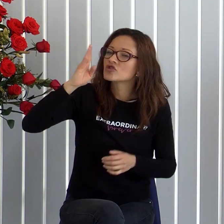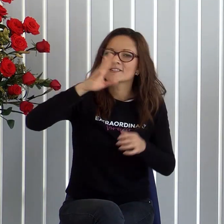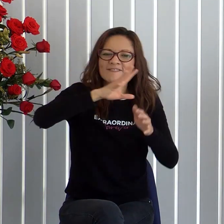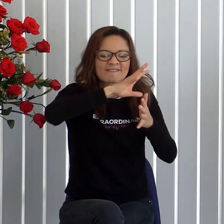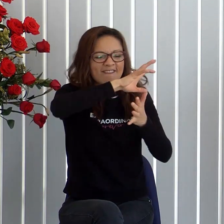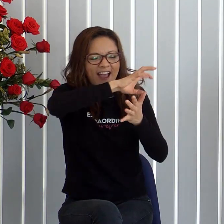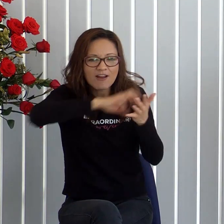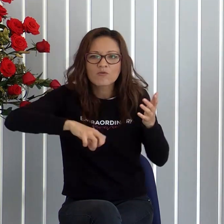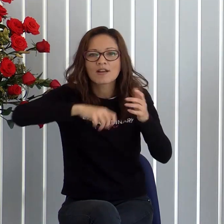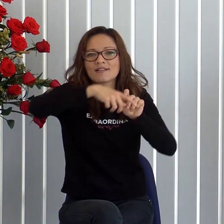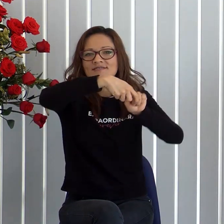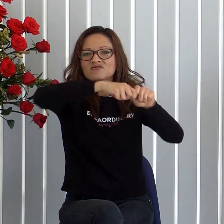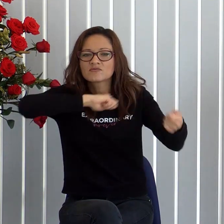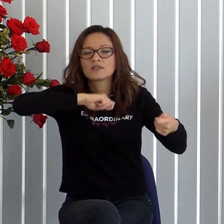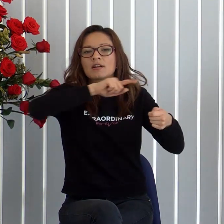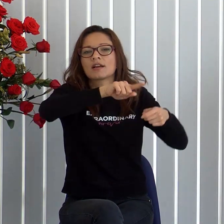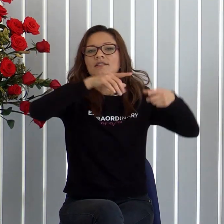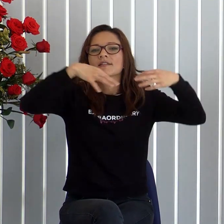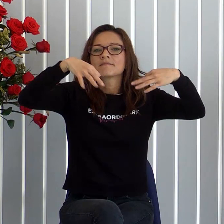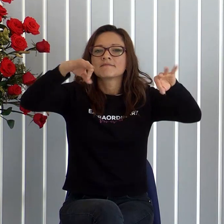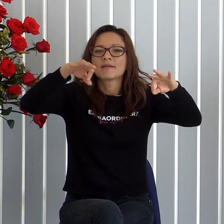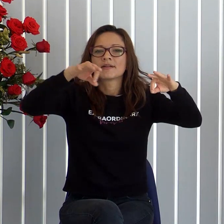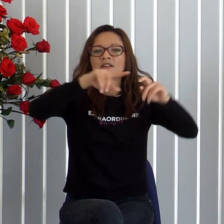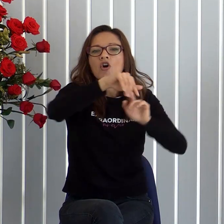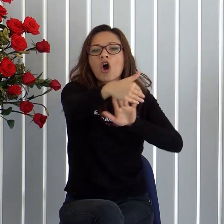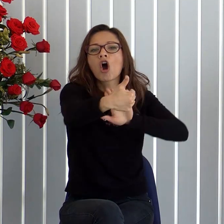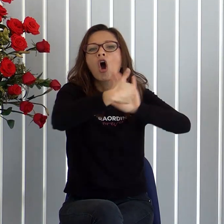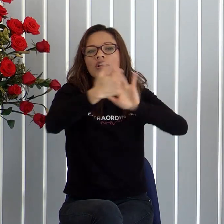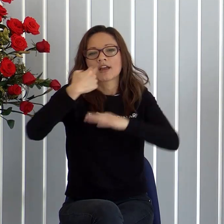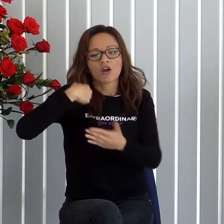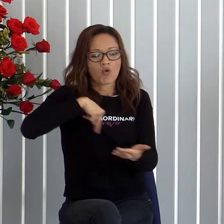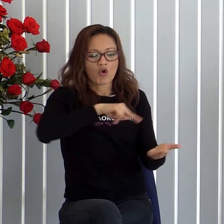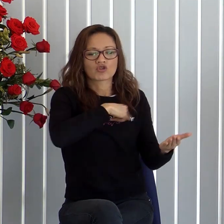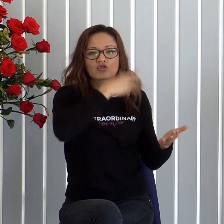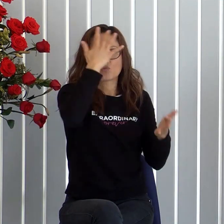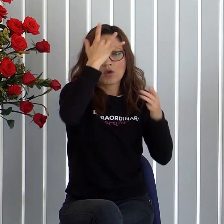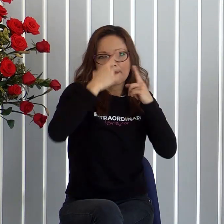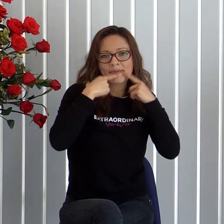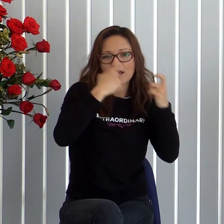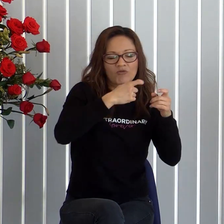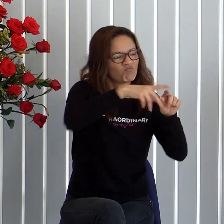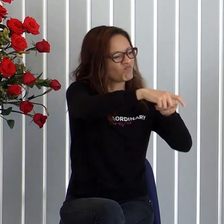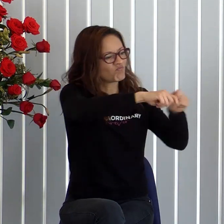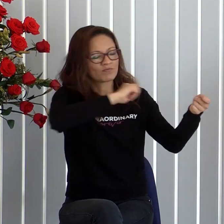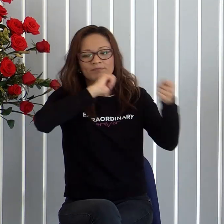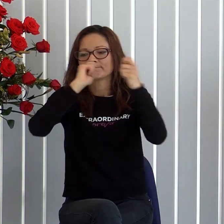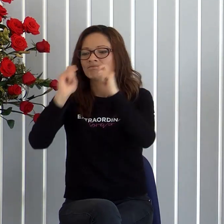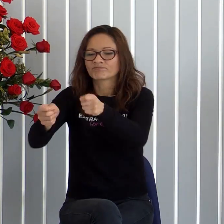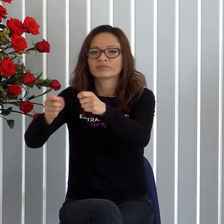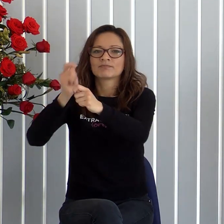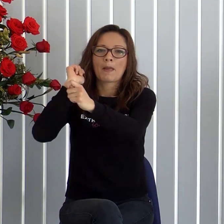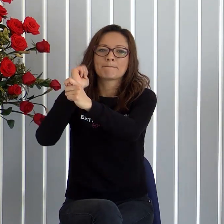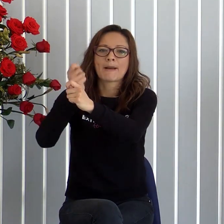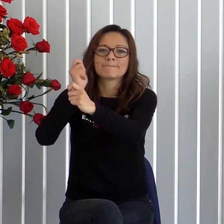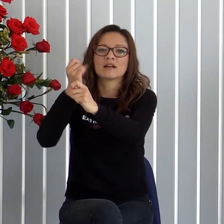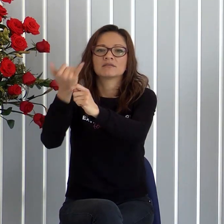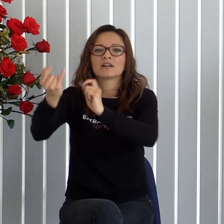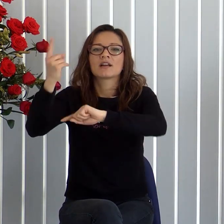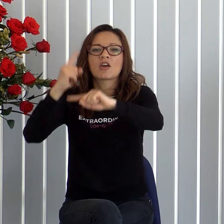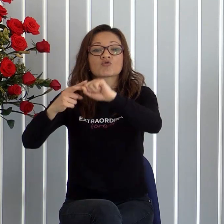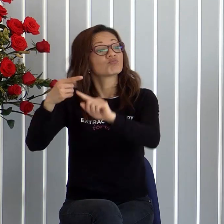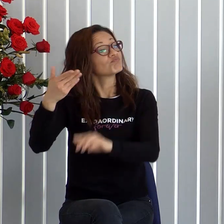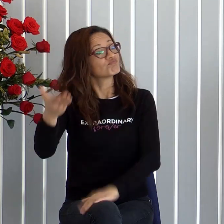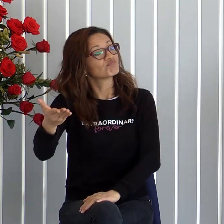de deuda que había contra nosotros y que nos obligaba. Lo eliminó clavándolo en la cruz. Usted sabe que no hay